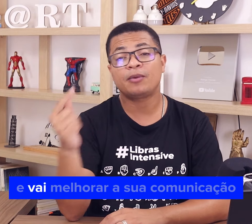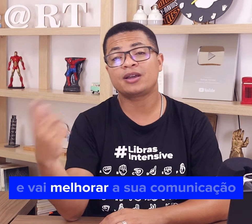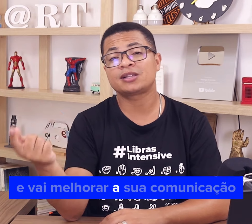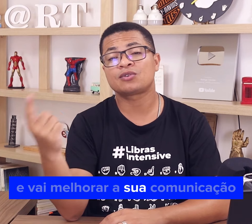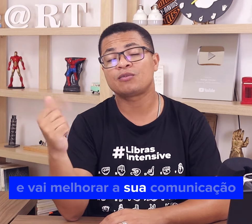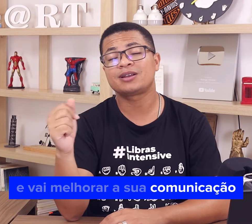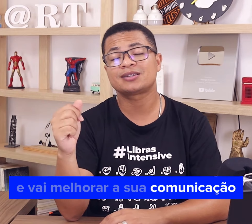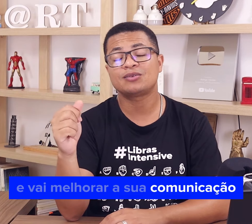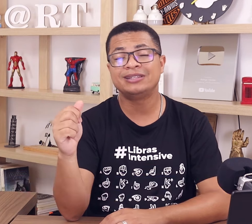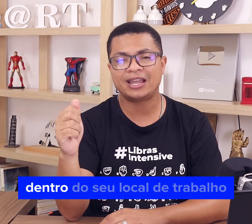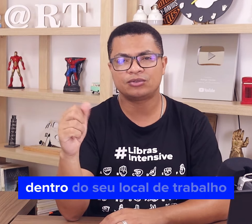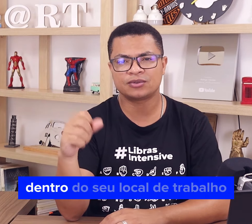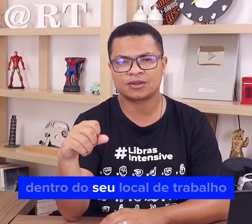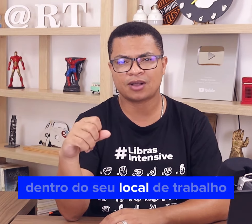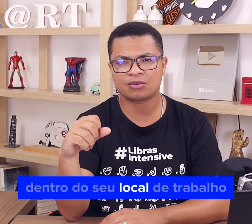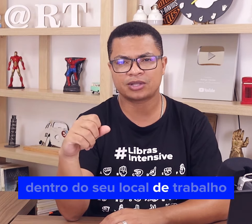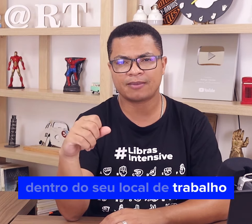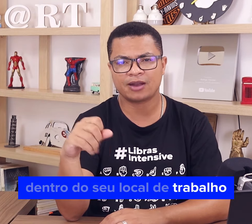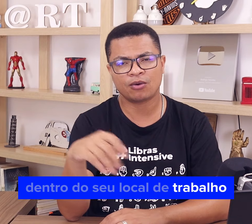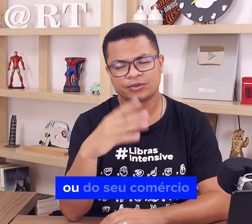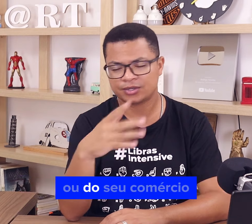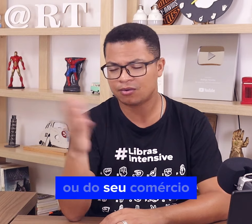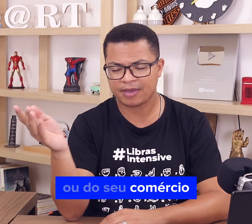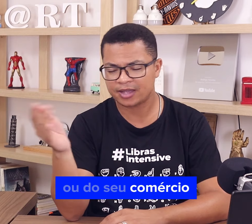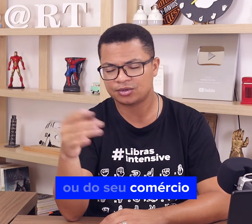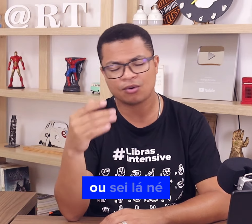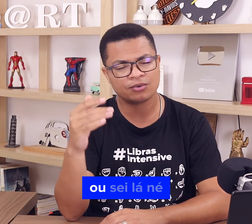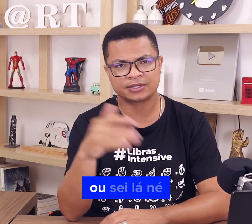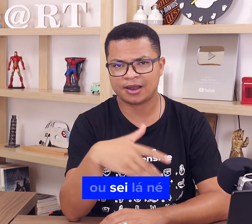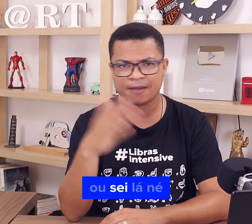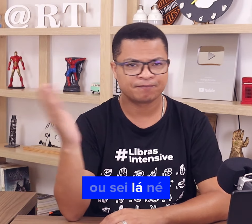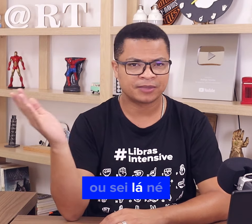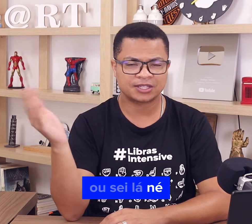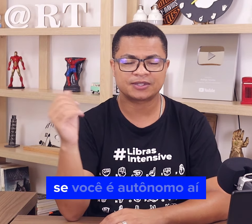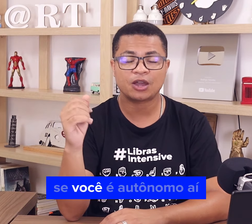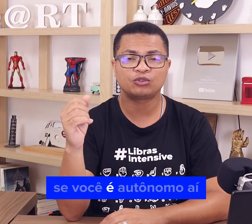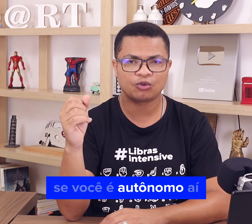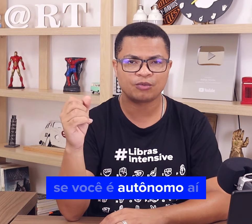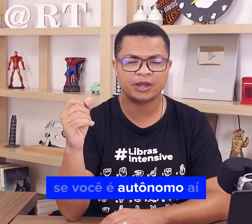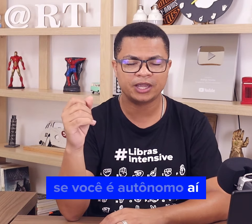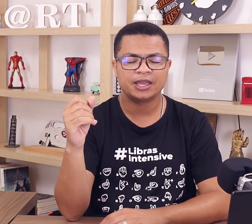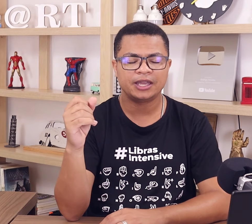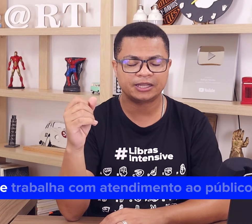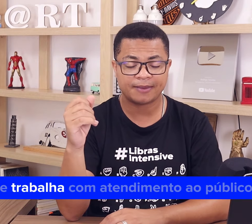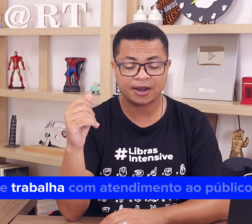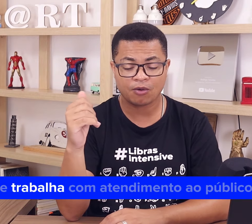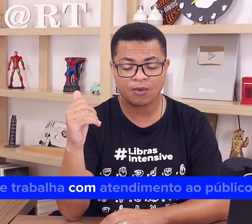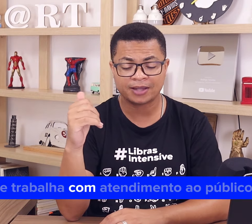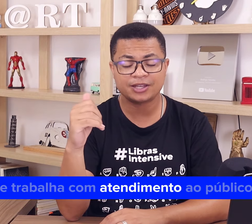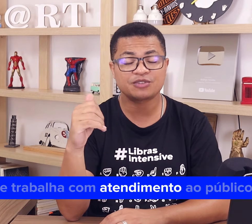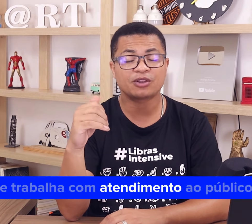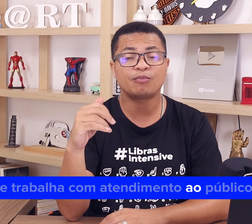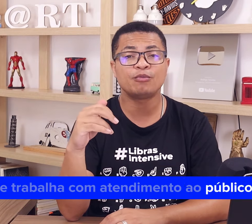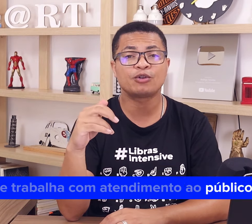melhorar a sua comunicação dentro do seu local de trabalho, ou do seu comércio, ou sei lá, né? Se você é autônomo aí, e trabalha com atendimento ao público